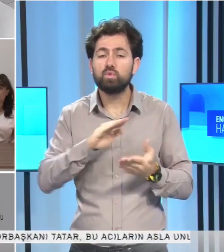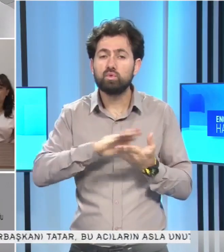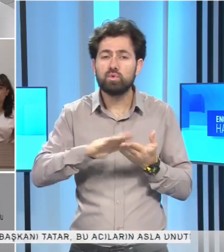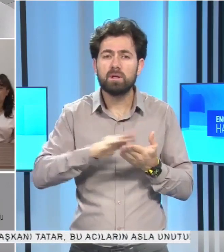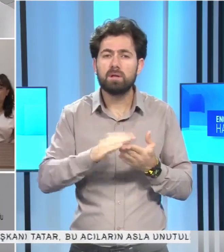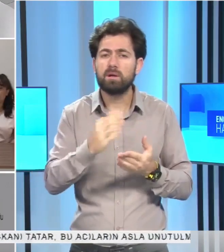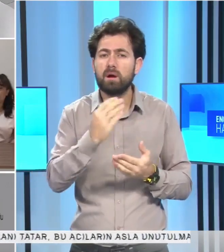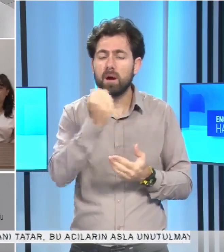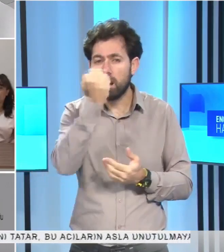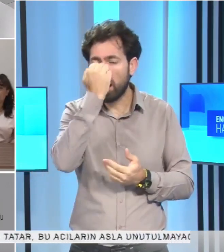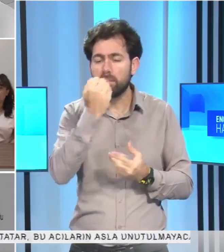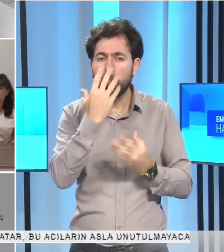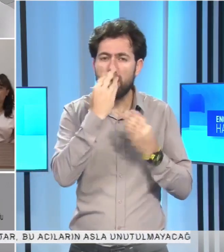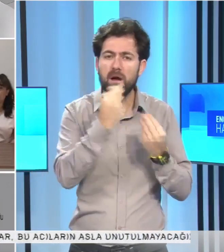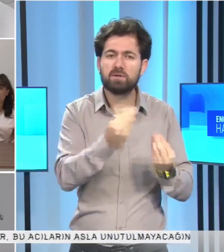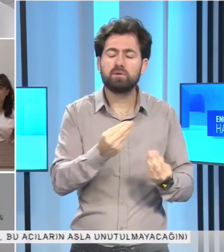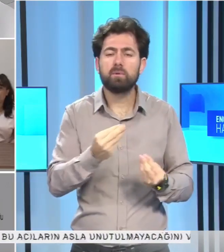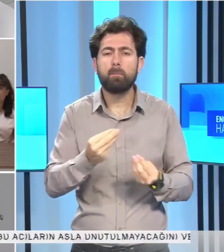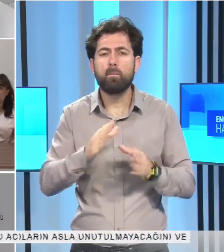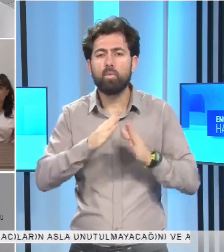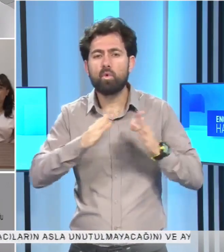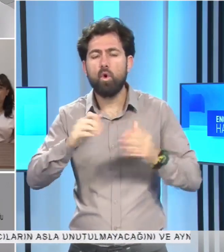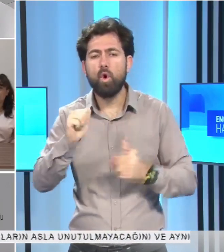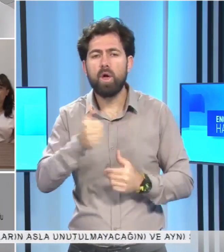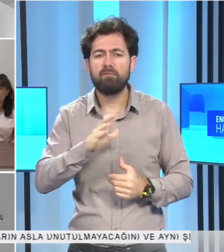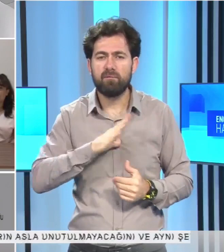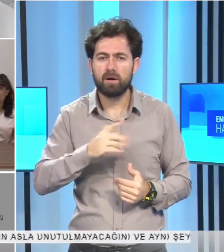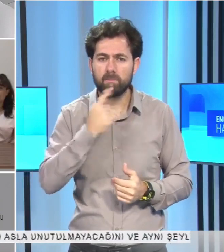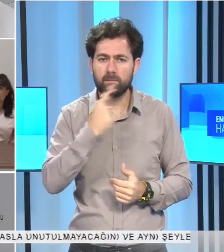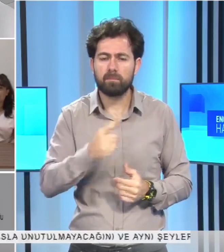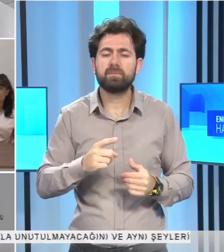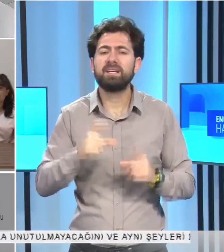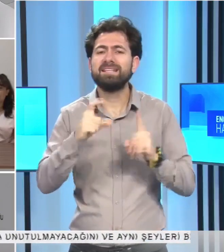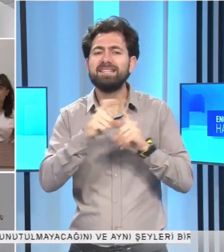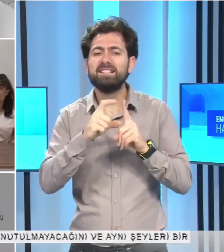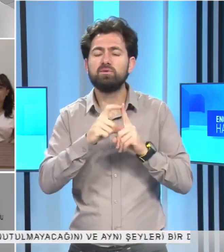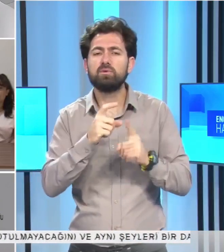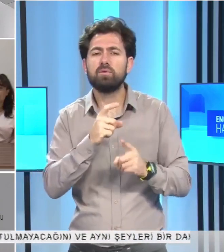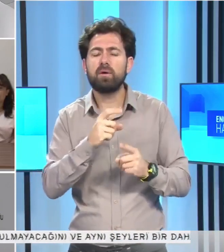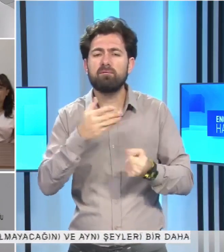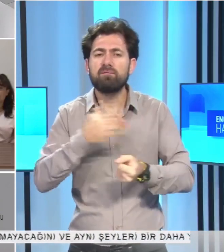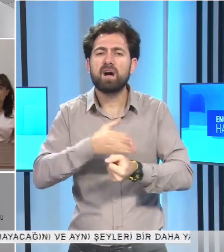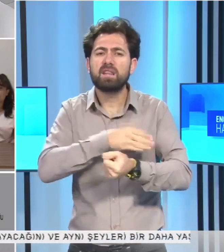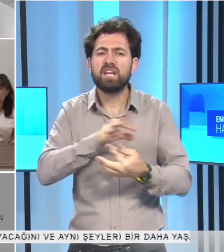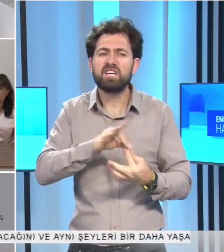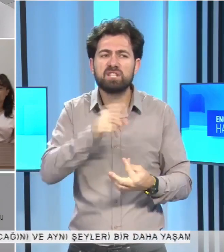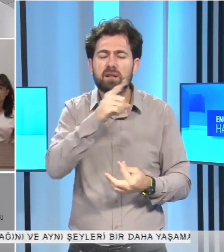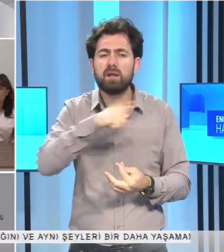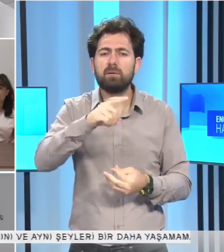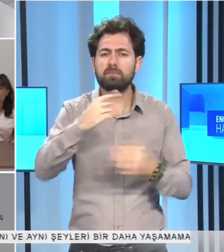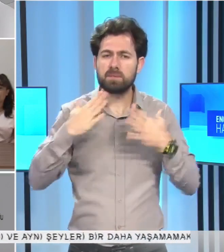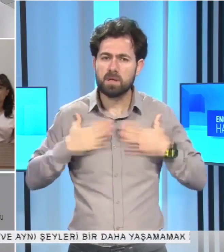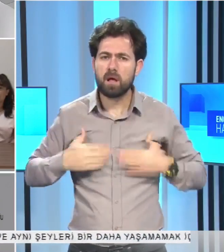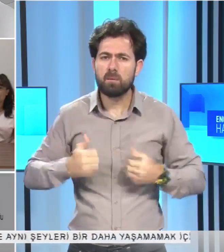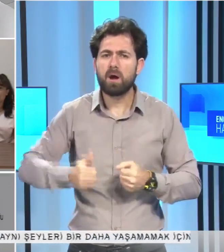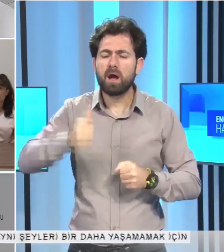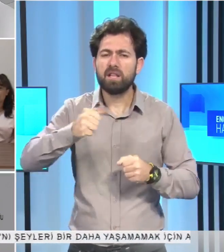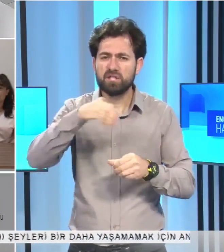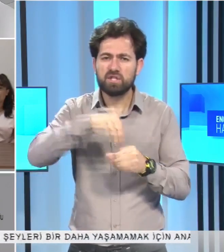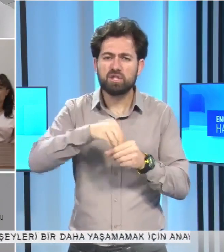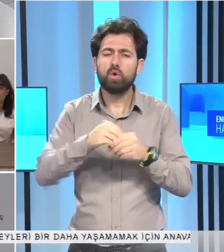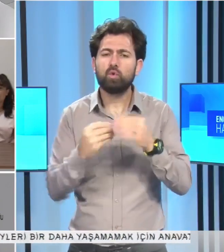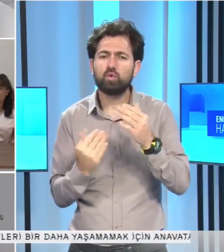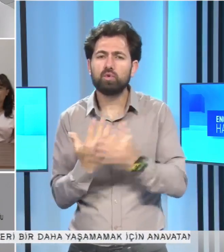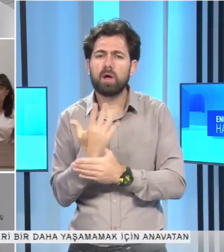kan bağışının büyük önem taşıdığını kaydetti. Dinçürek vatandaşlara Sağlık Bakanlığı bünyesinde